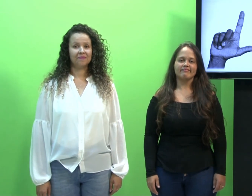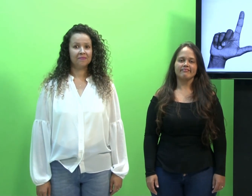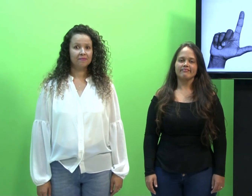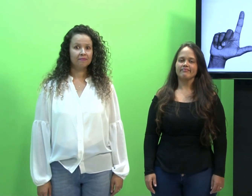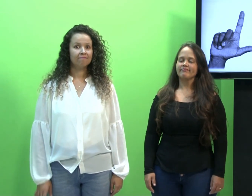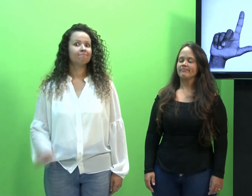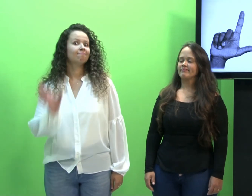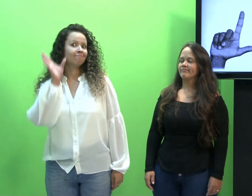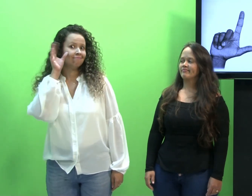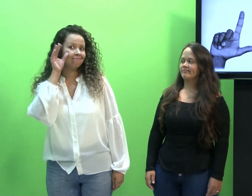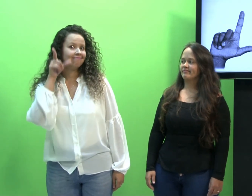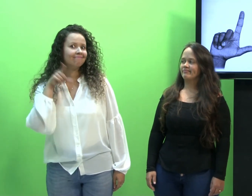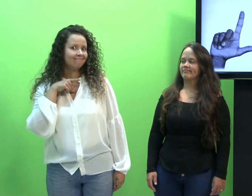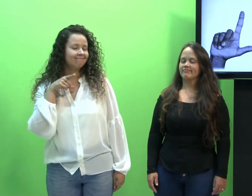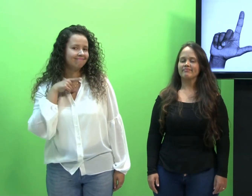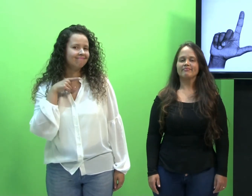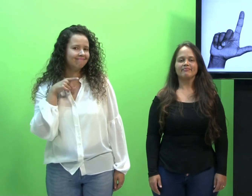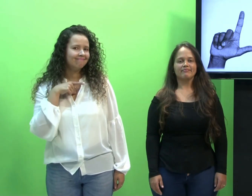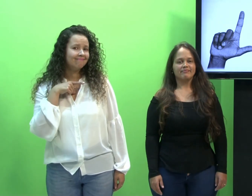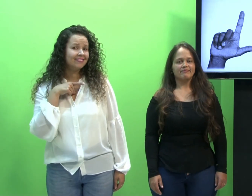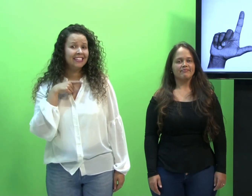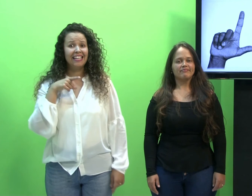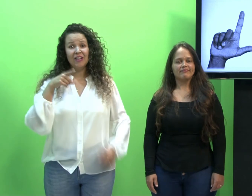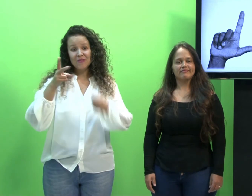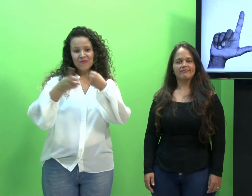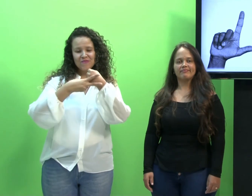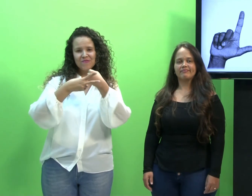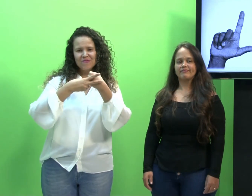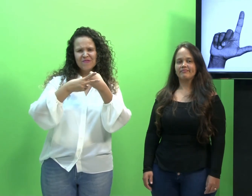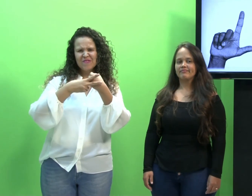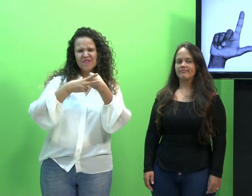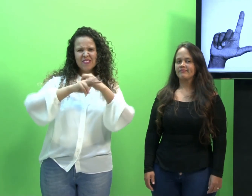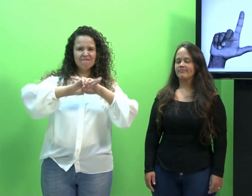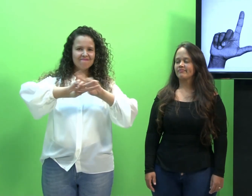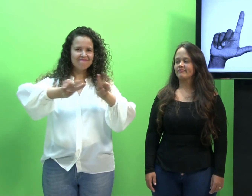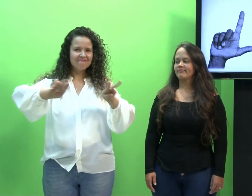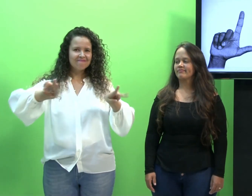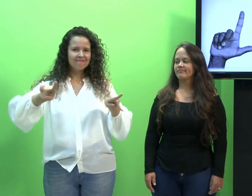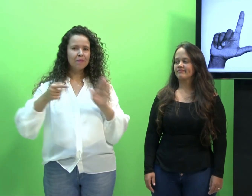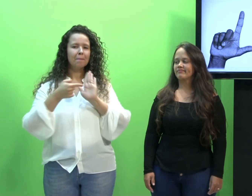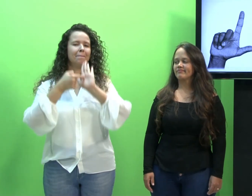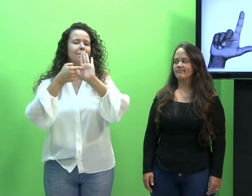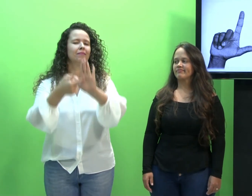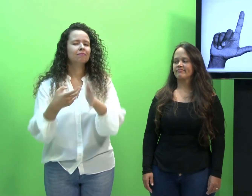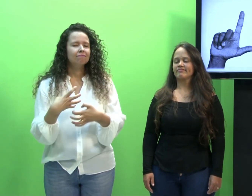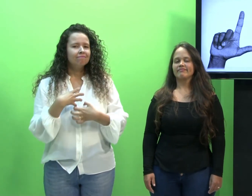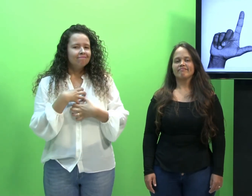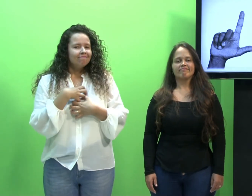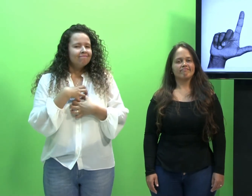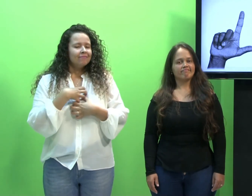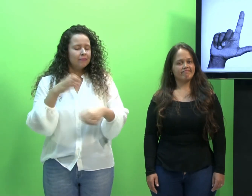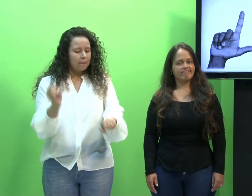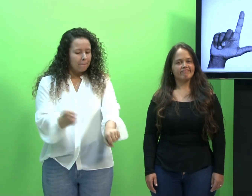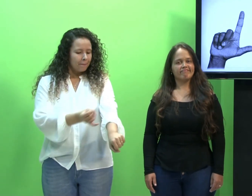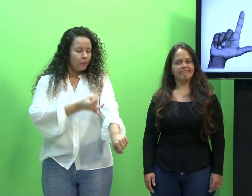Um fato curioso é que muitos deles são verbos ligados a emoções ou à